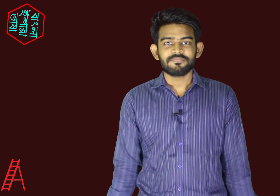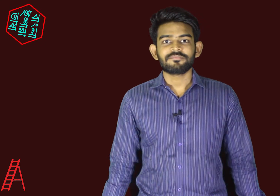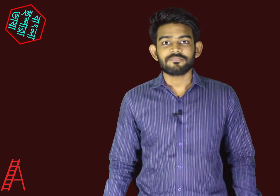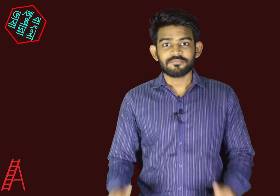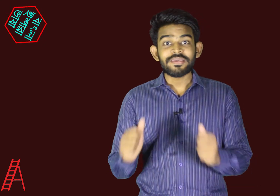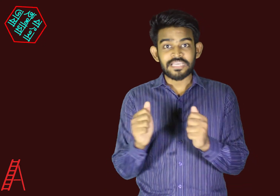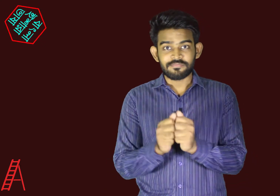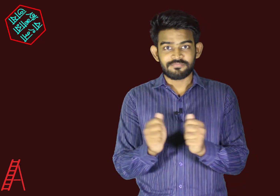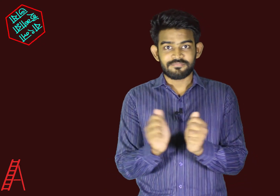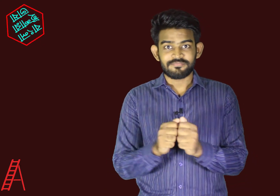পেশা,